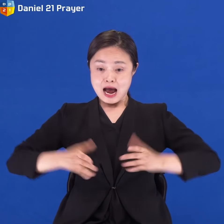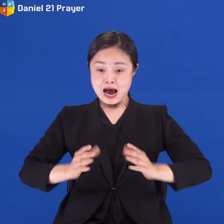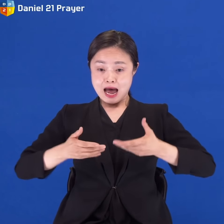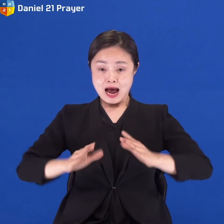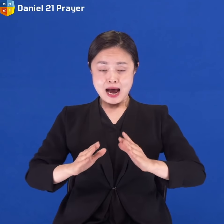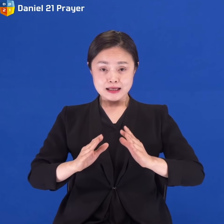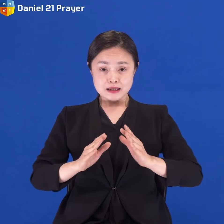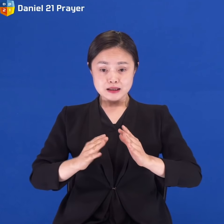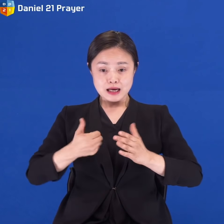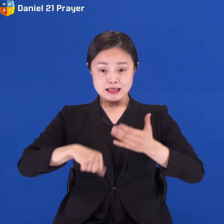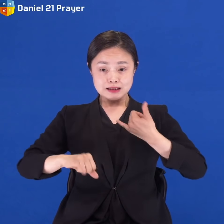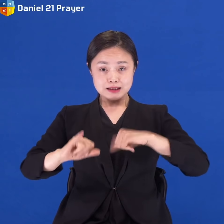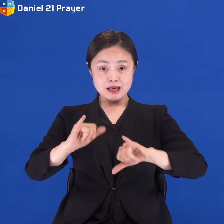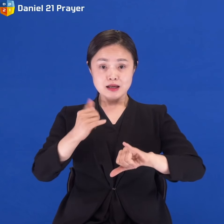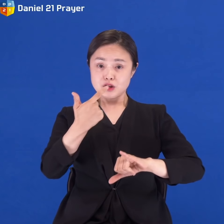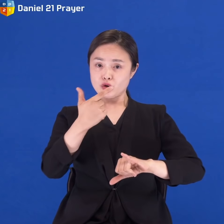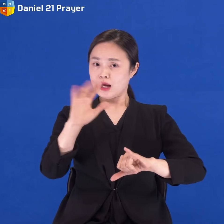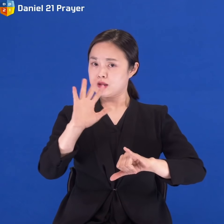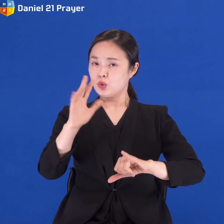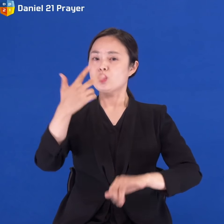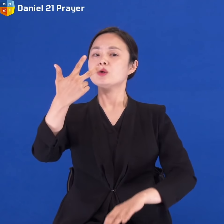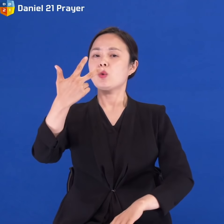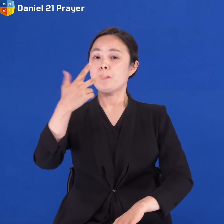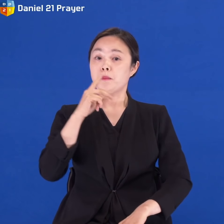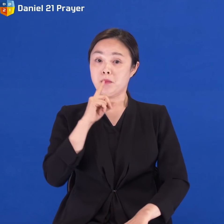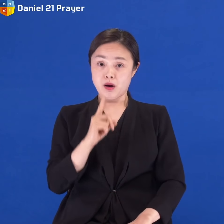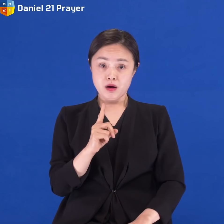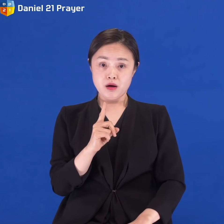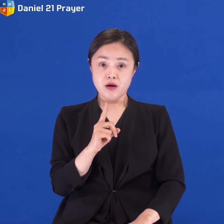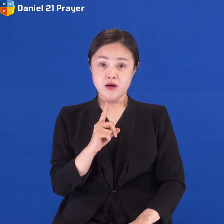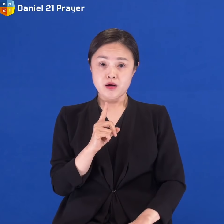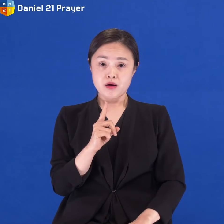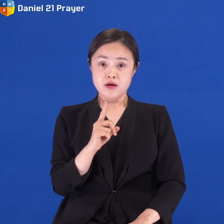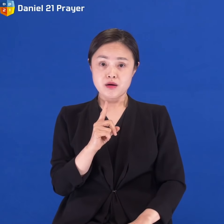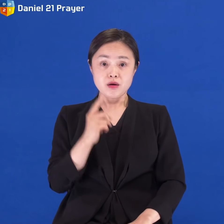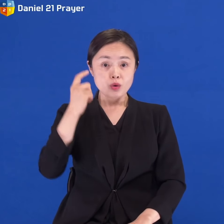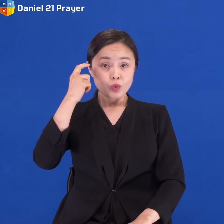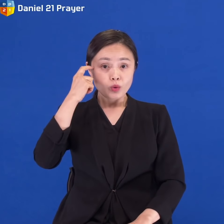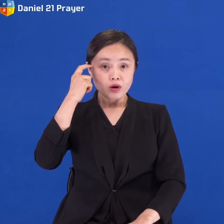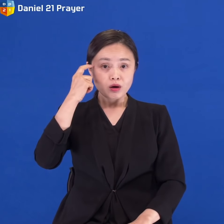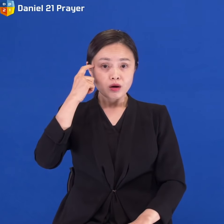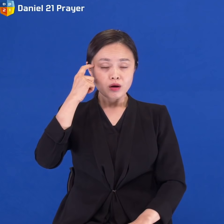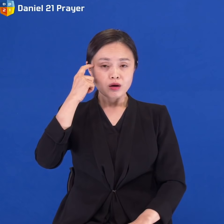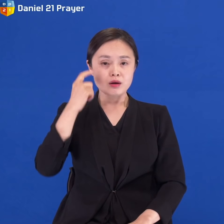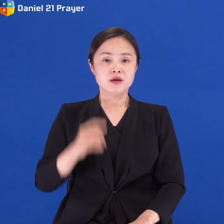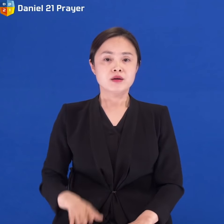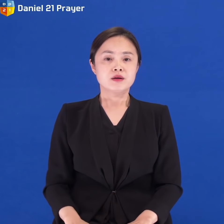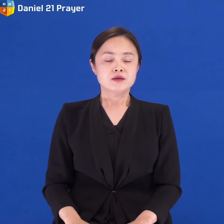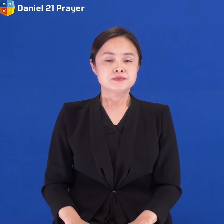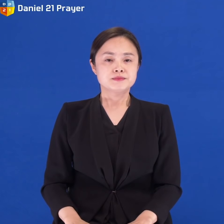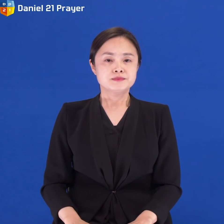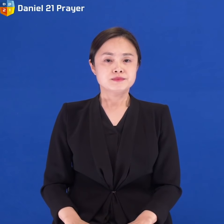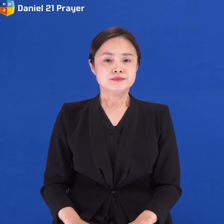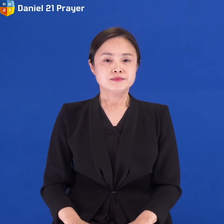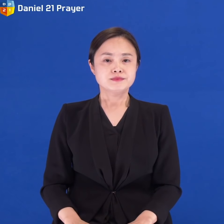그 많은 저희 오빠들, 총 돌아가신 오빠 외에도 3분의 오빠가 있었습니다. 그 3분의 오빠는